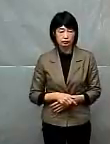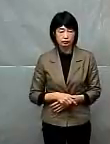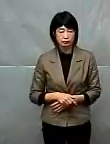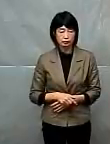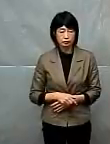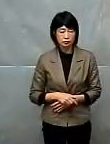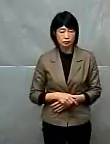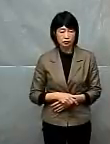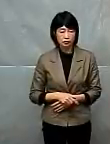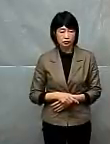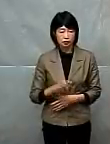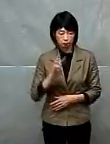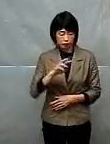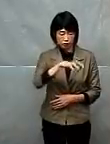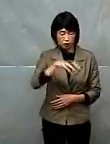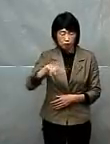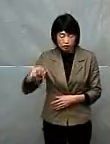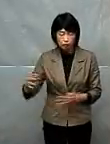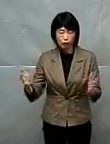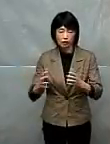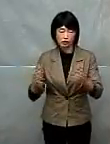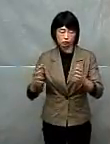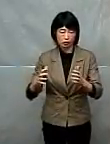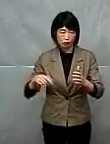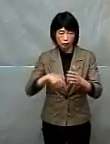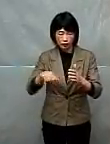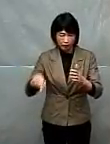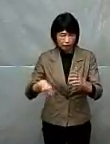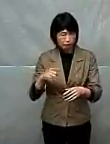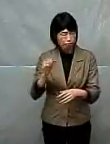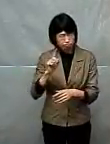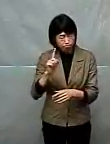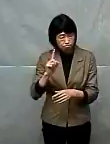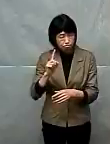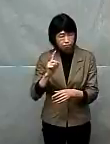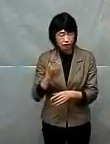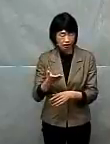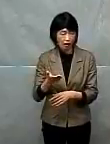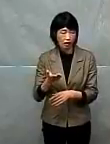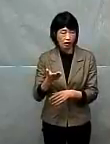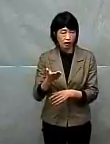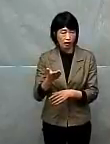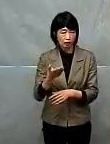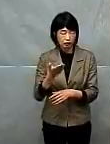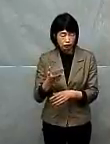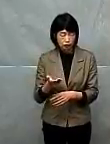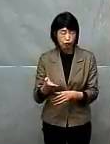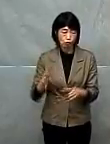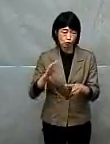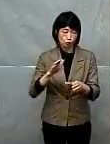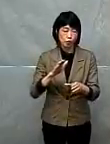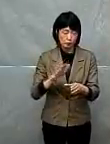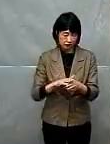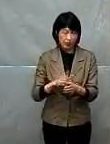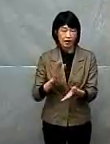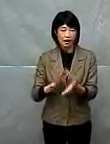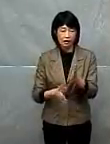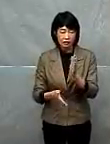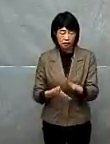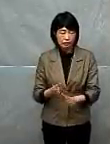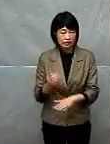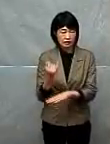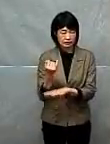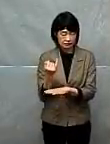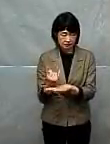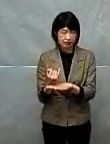3つの町での会合がどのような性格のものだったかということも含めまして、改めて、知